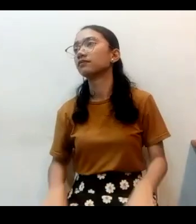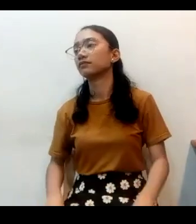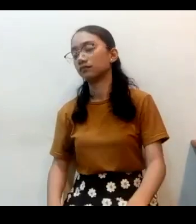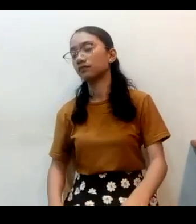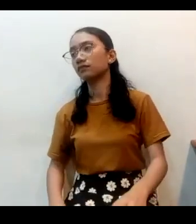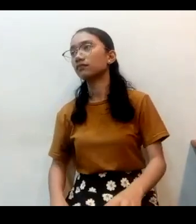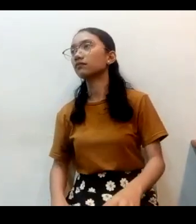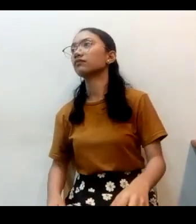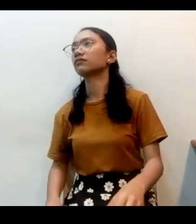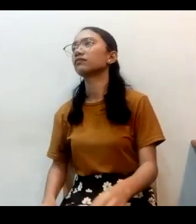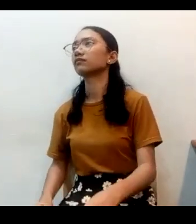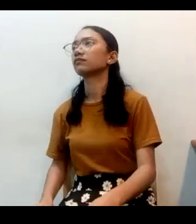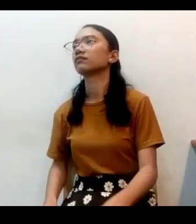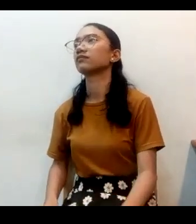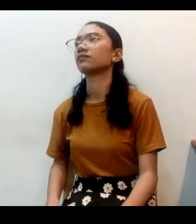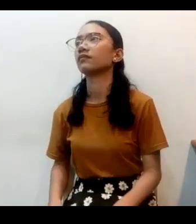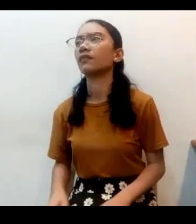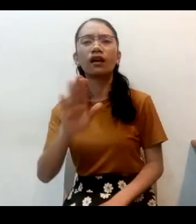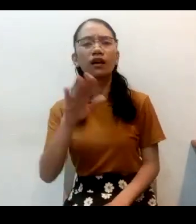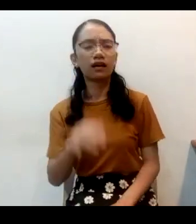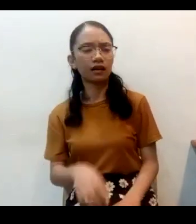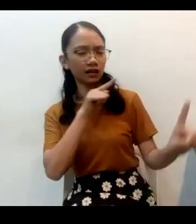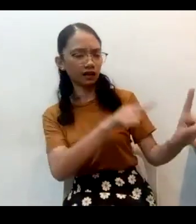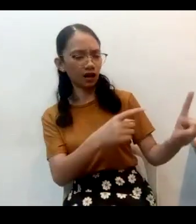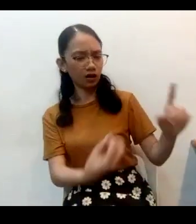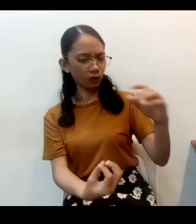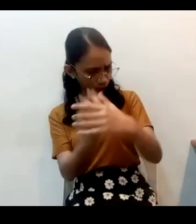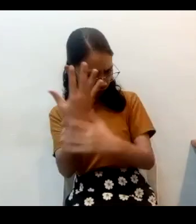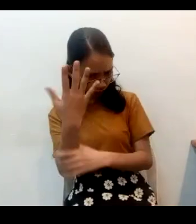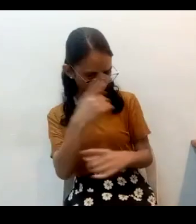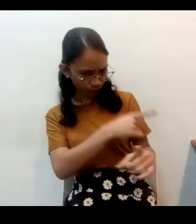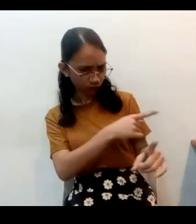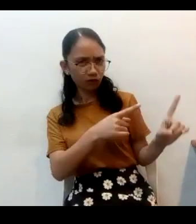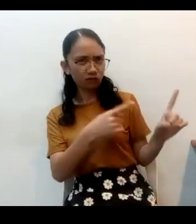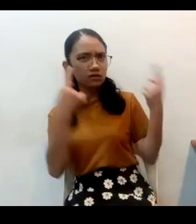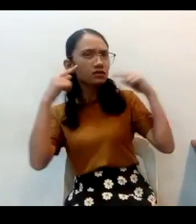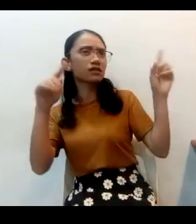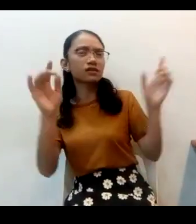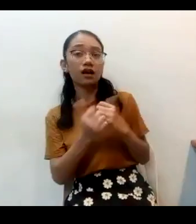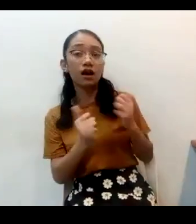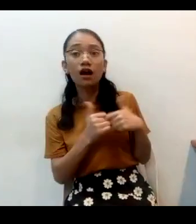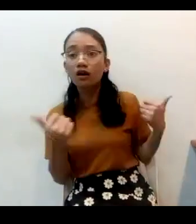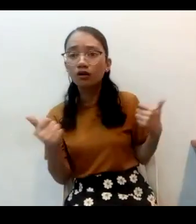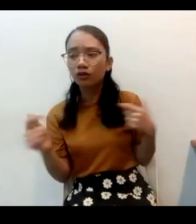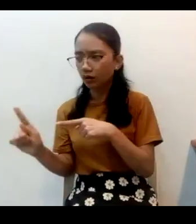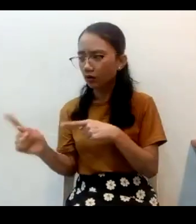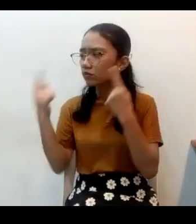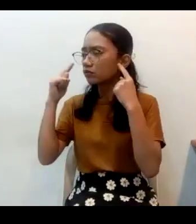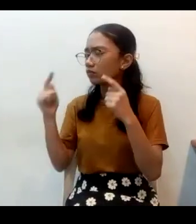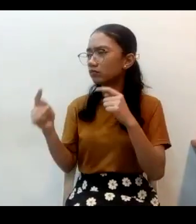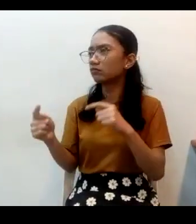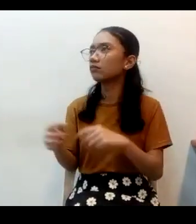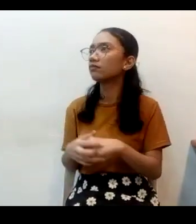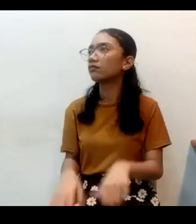asked, how did you grow up like this? Kaya tinanong po sila, bakit kayo lumaki ng ganito? Then their answer, amazingly, their